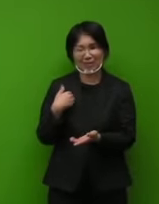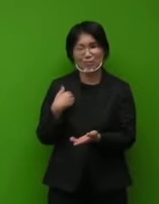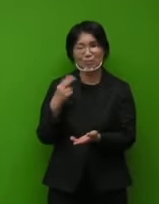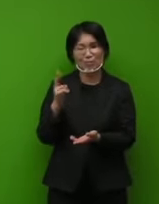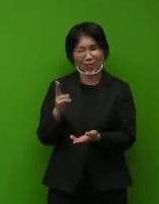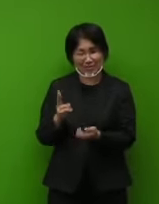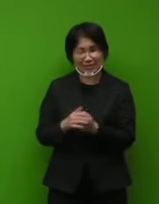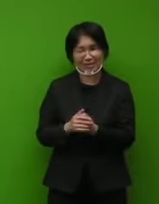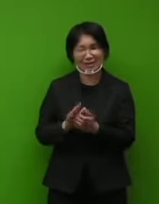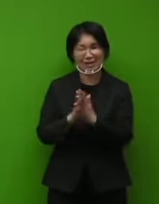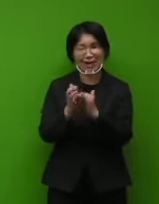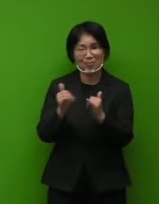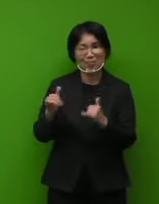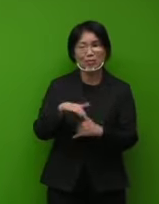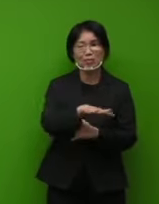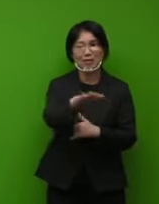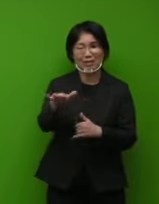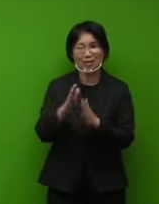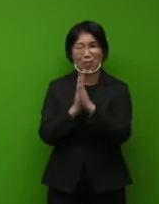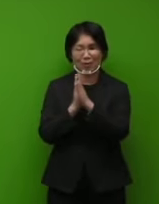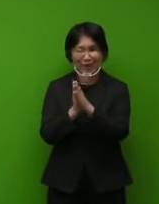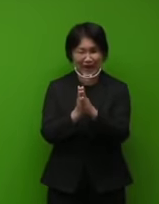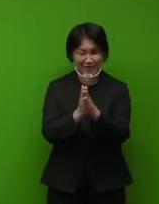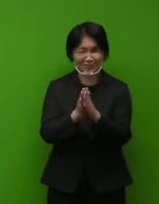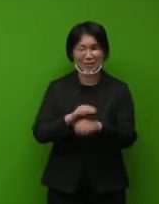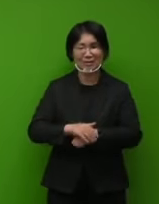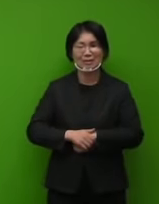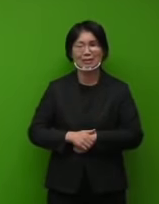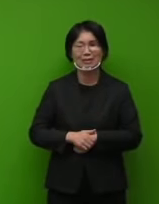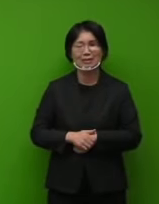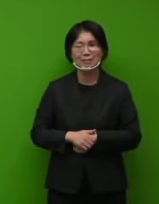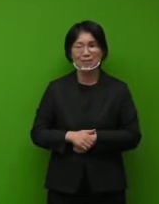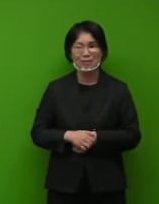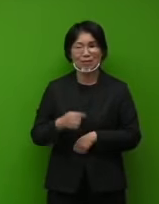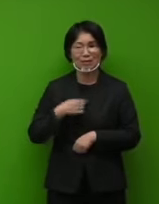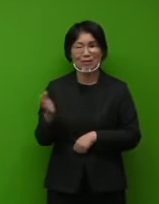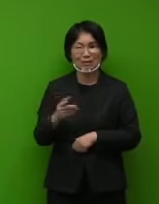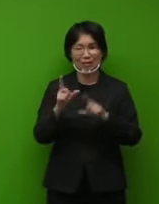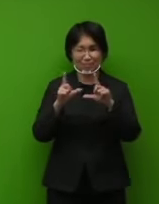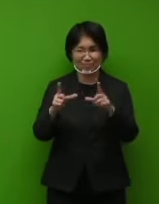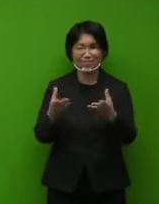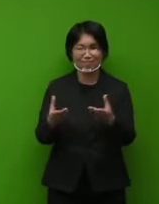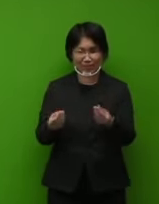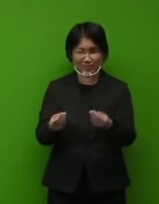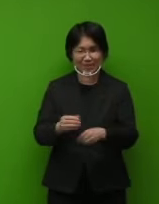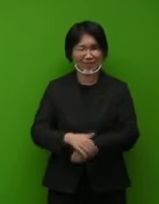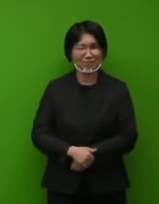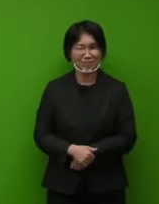にはお願いをしているところであります。私からは以上であります。